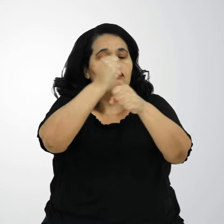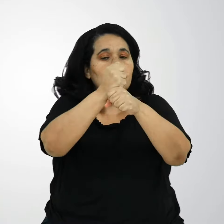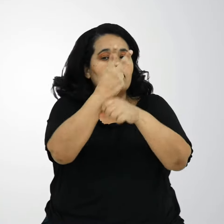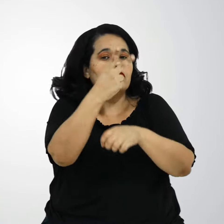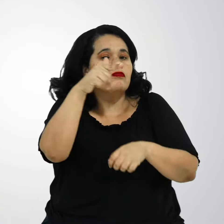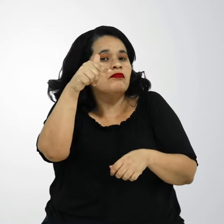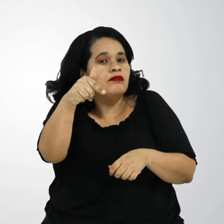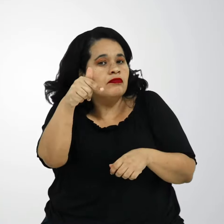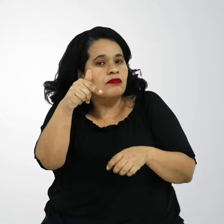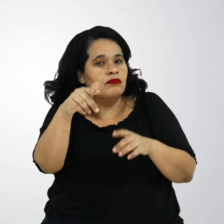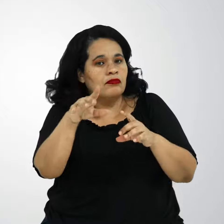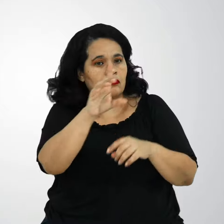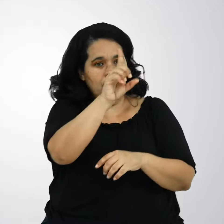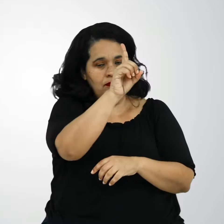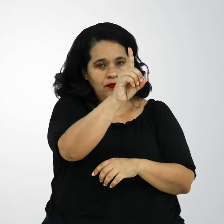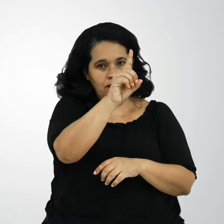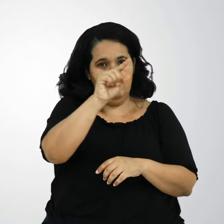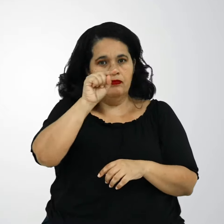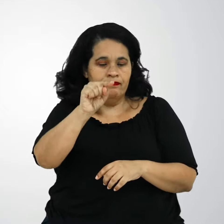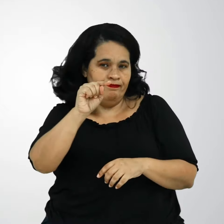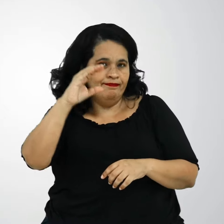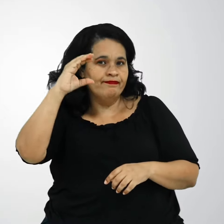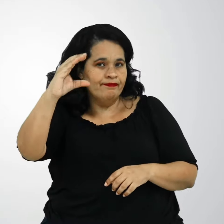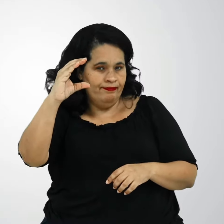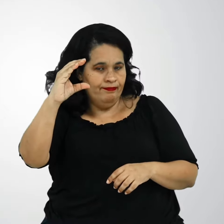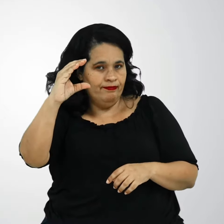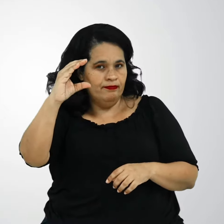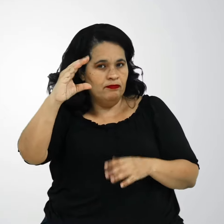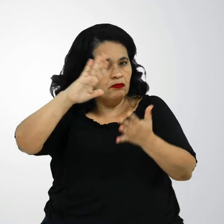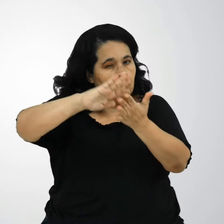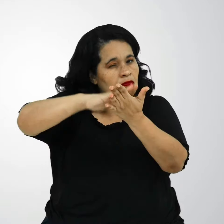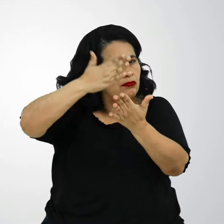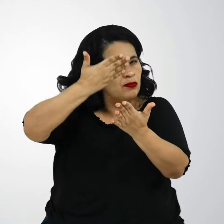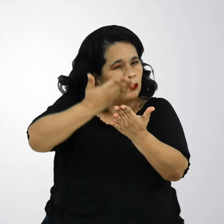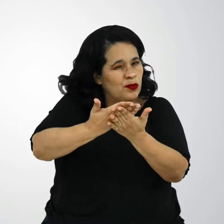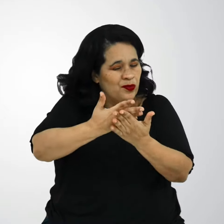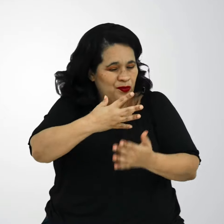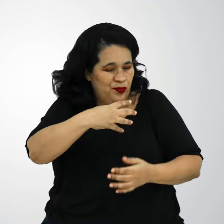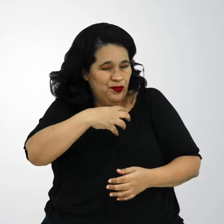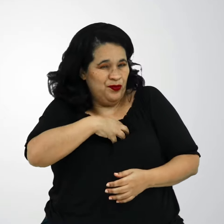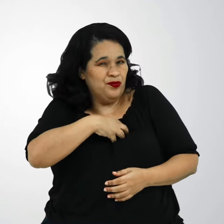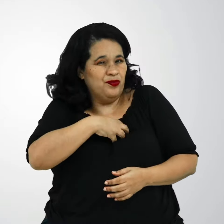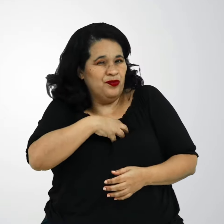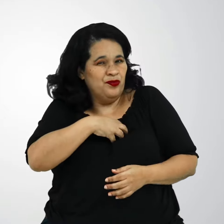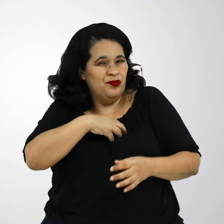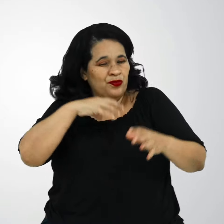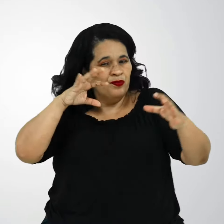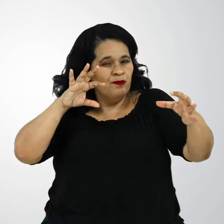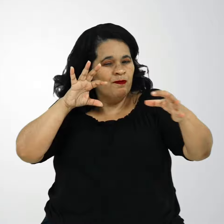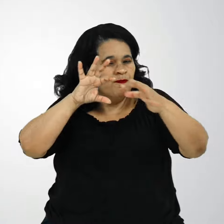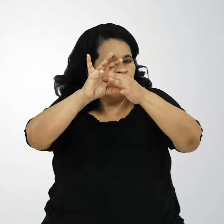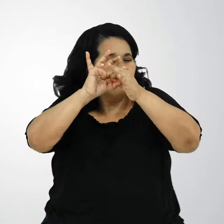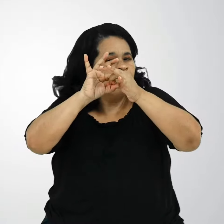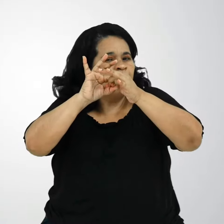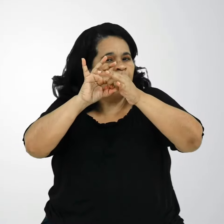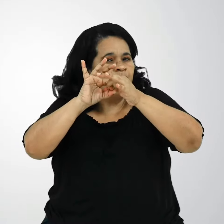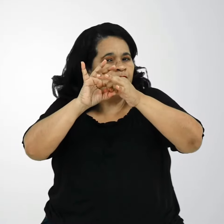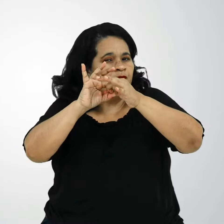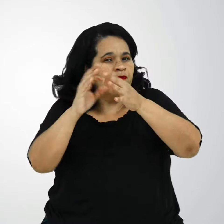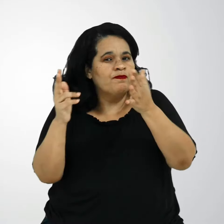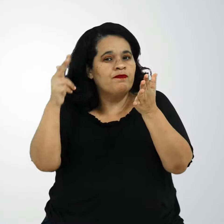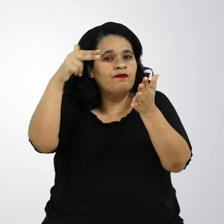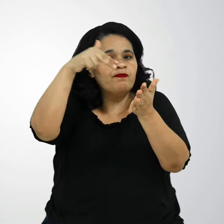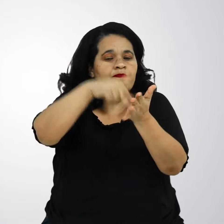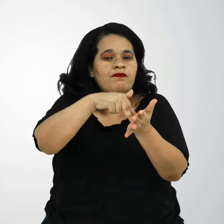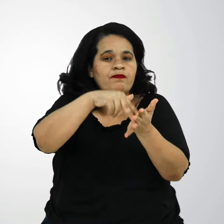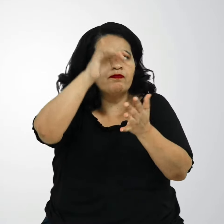de Cristo, que a interpretação nesse sentido está ligado aqui à chegada